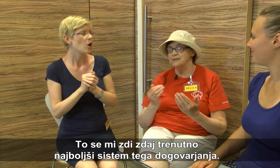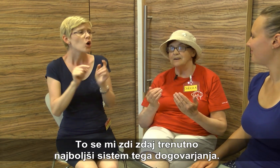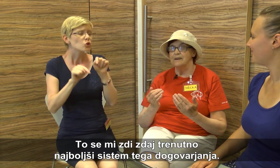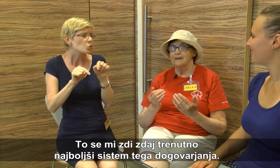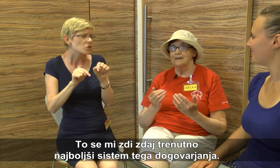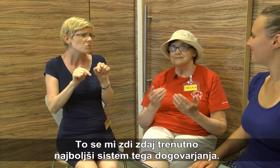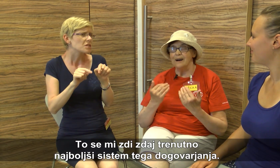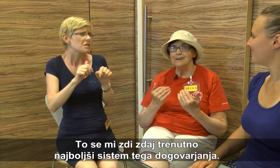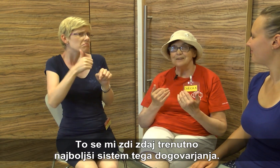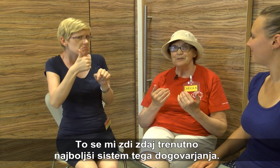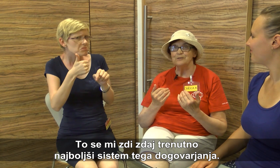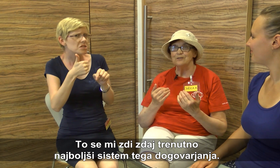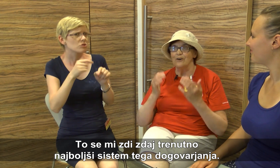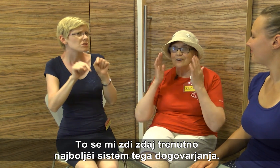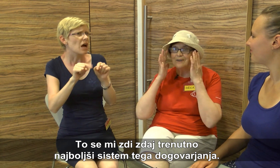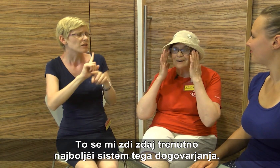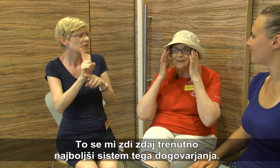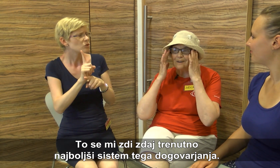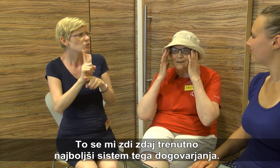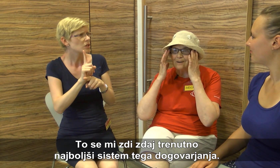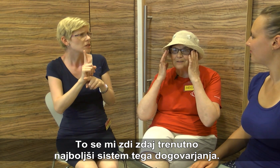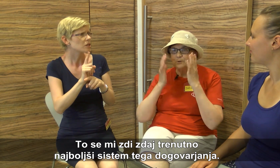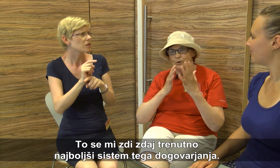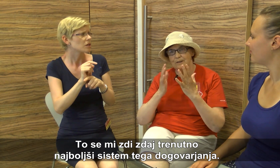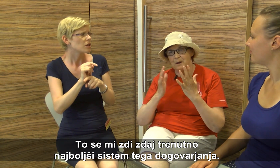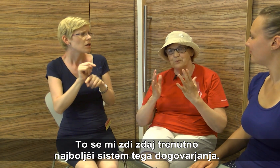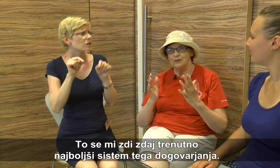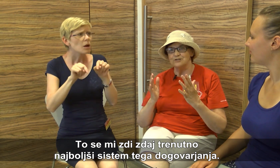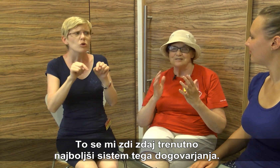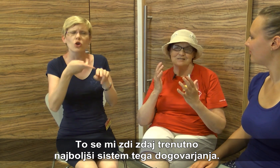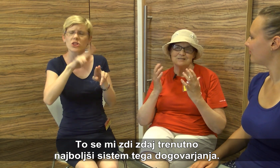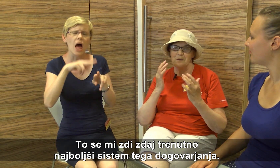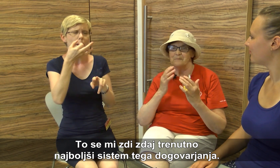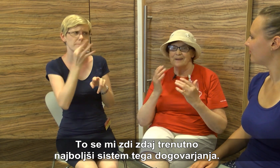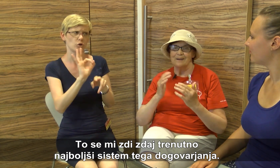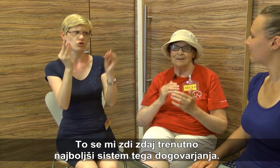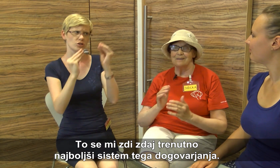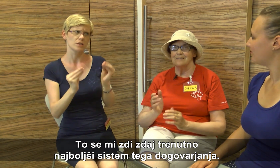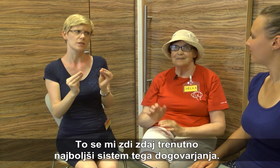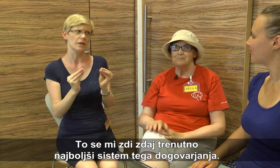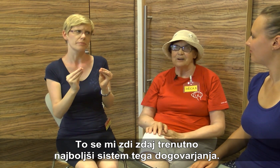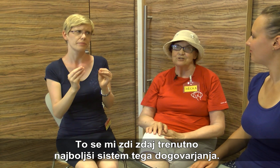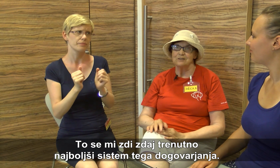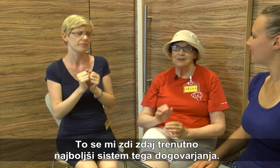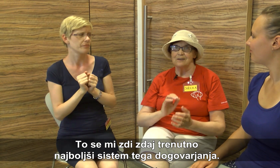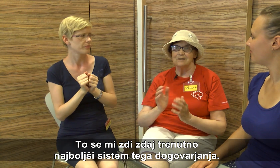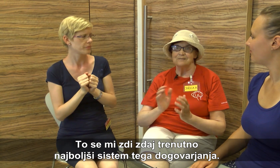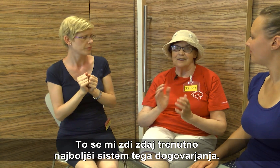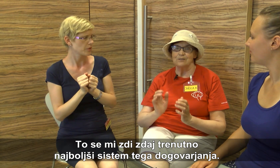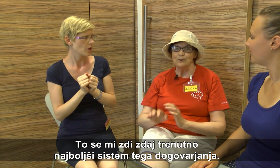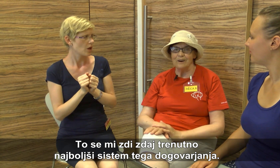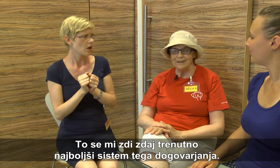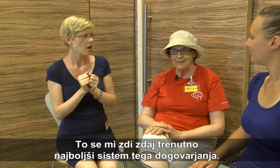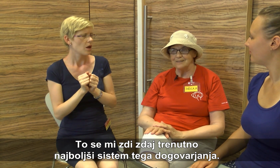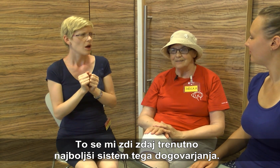Тоа ме зде здаје тренутно да го тоа најбојше систем пач